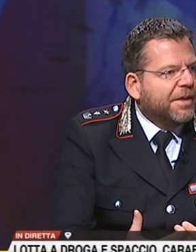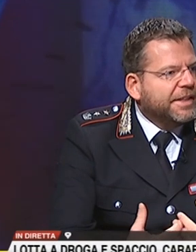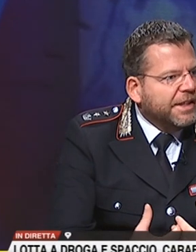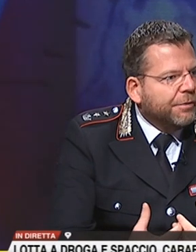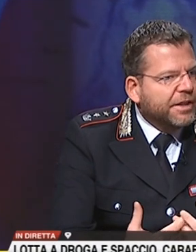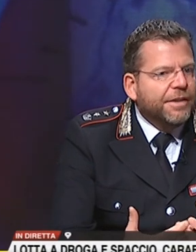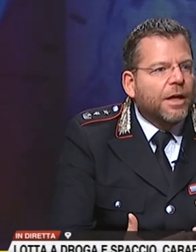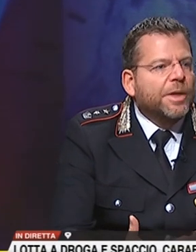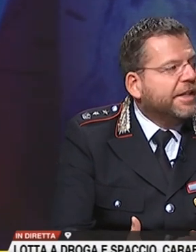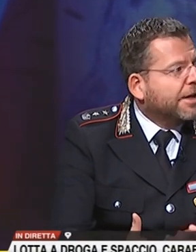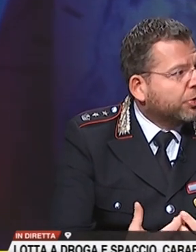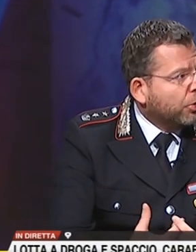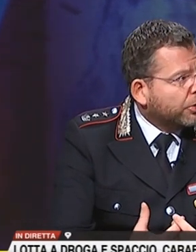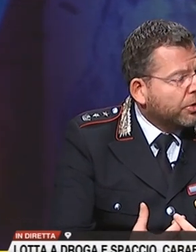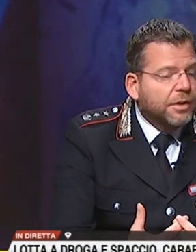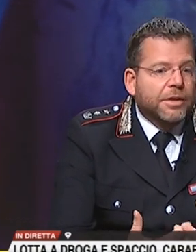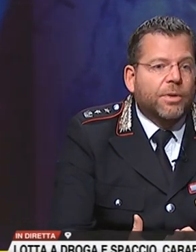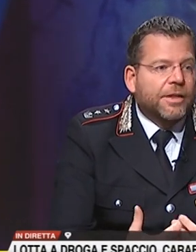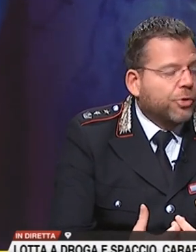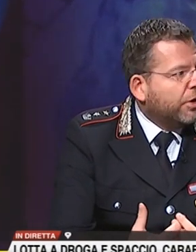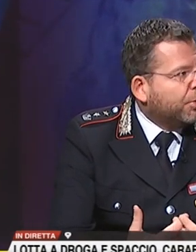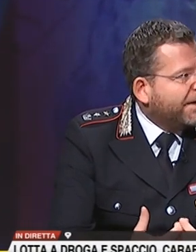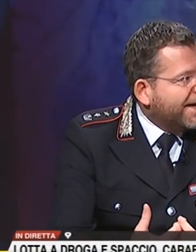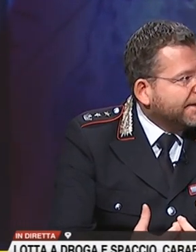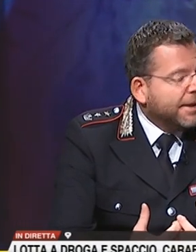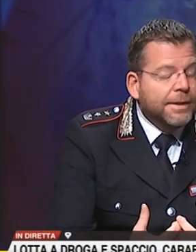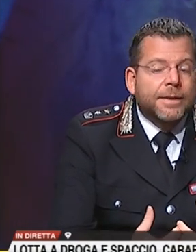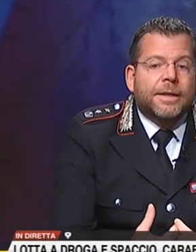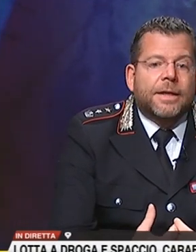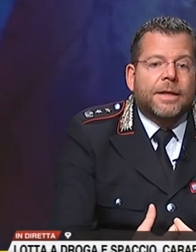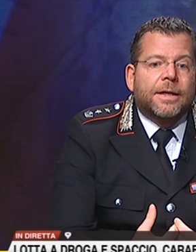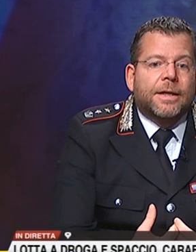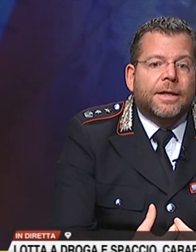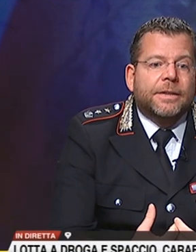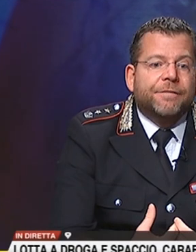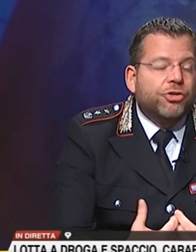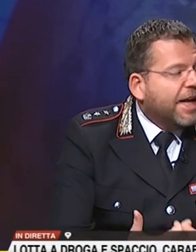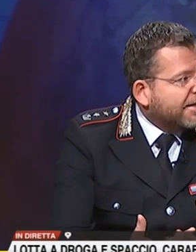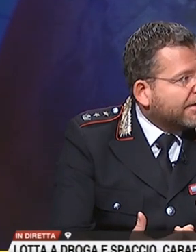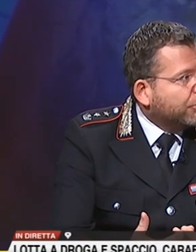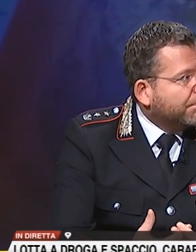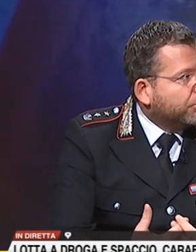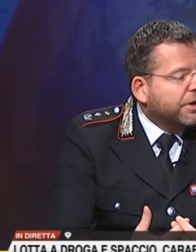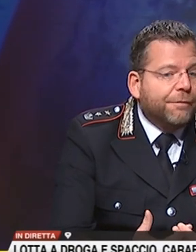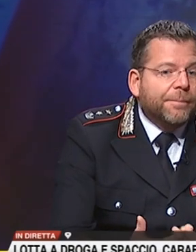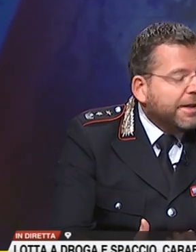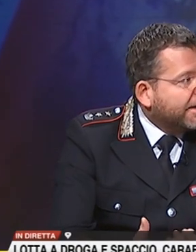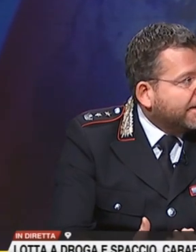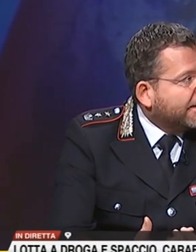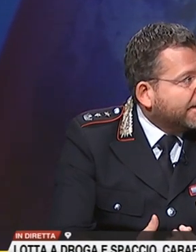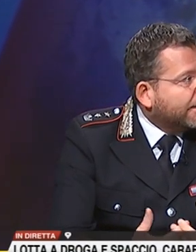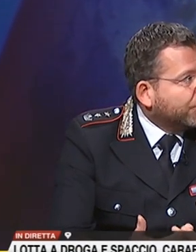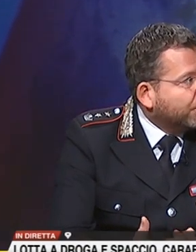un'attività preventiva, un'attività quindi di ascolto di quelle che sono le problematiche, di vicinanza con il mondo delle